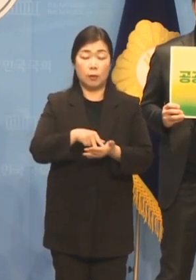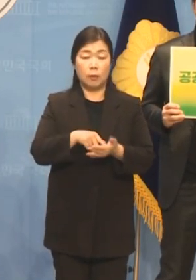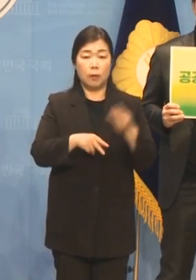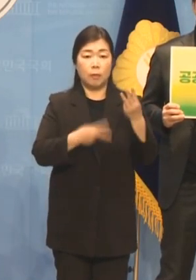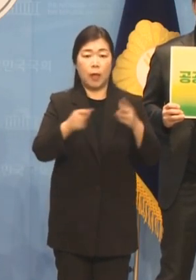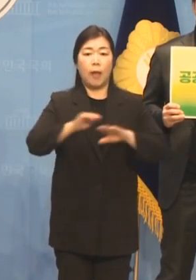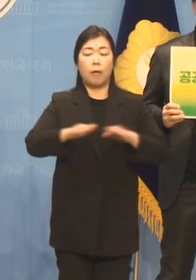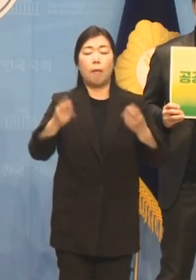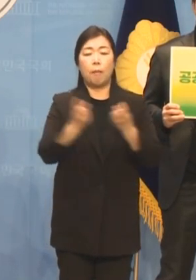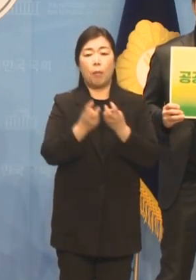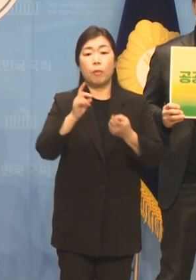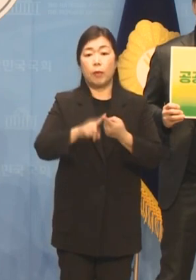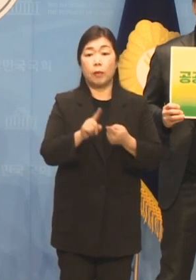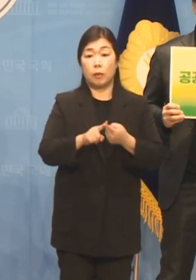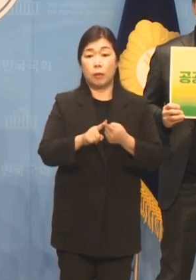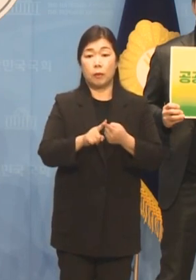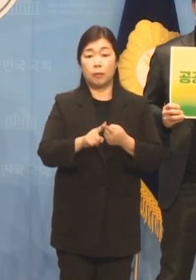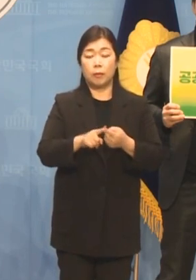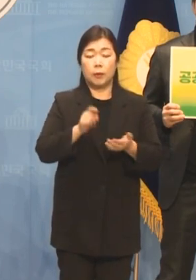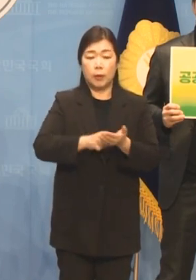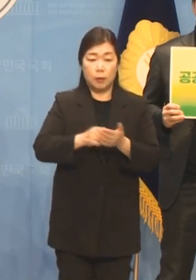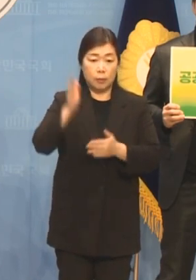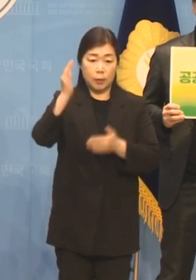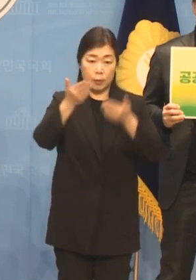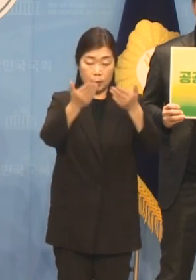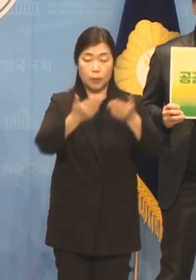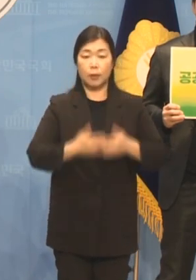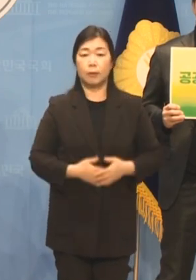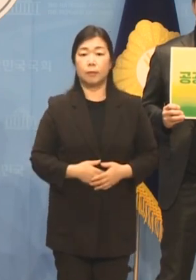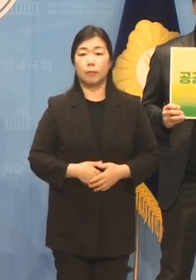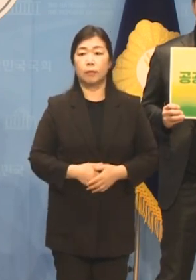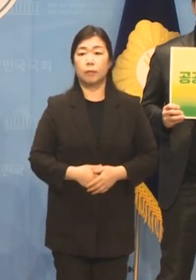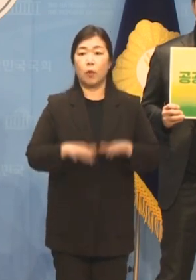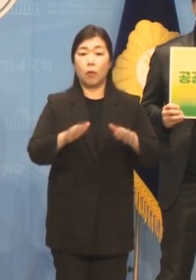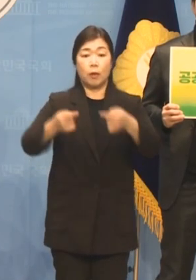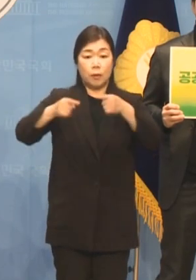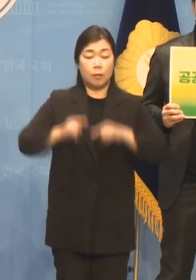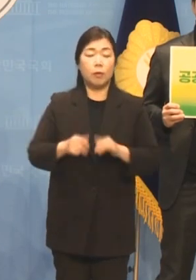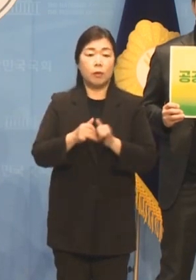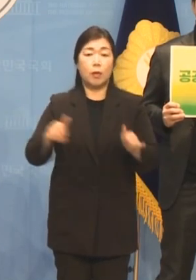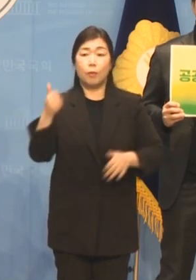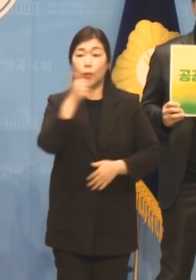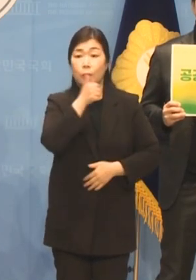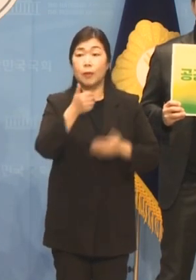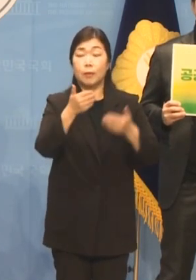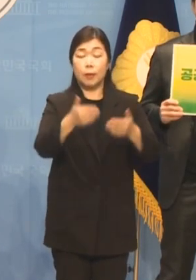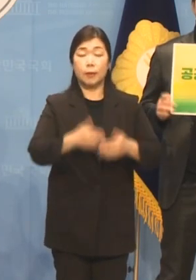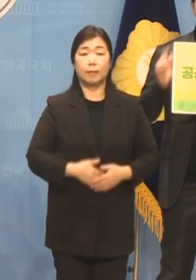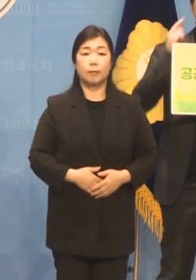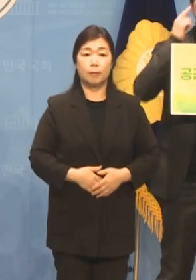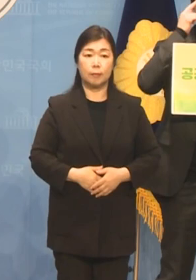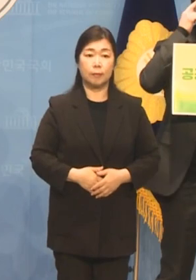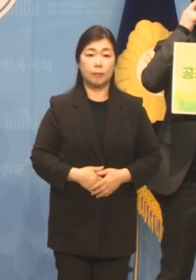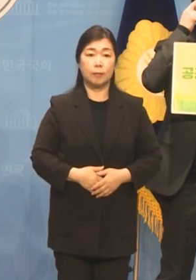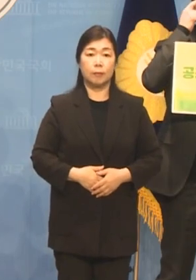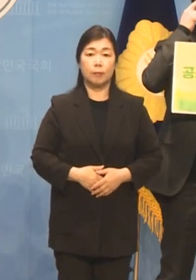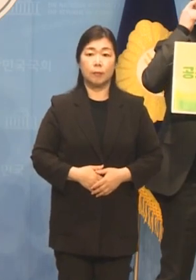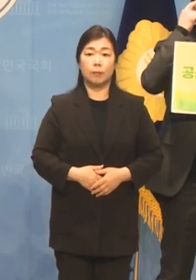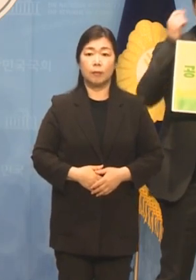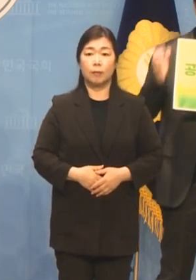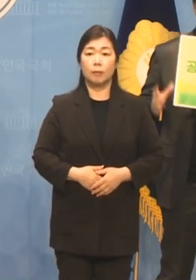담은 중재안에 대한 긴급 기자회견을 열겠습니다. 오늘 참석하신 분 먼저 잠깐 소개드리고 이어가도록